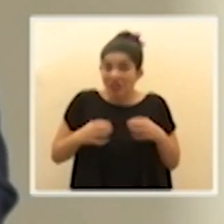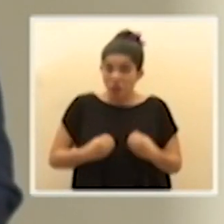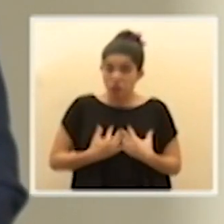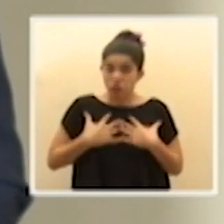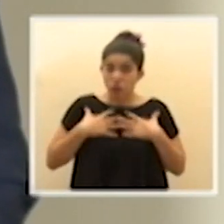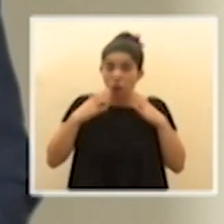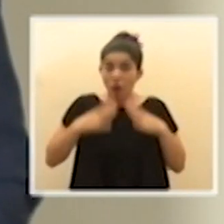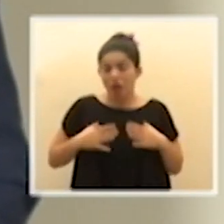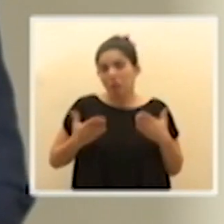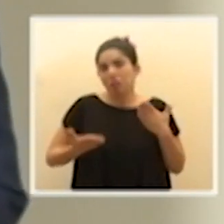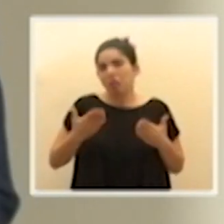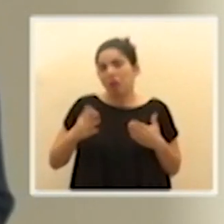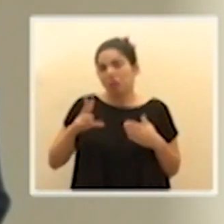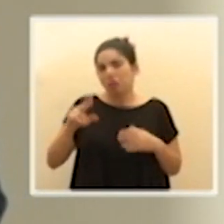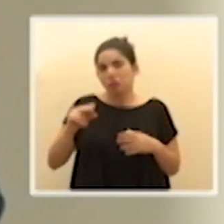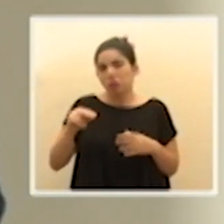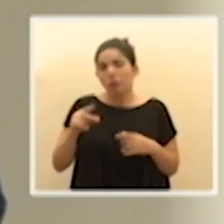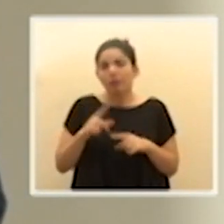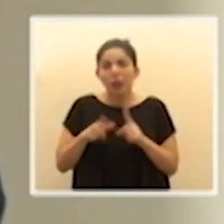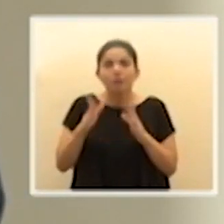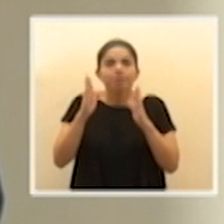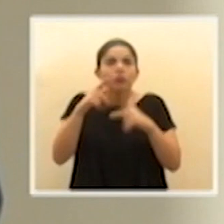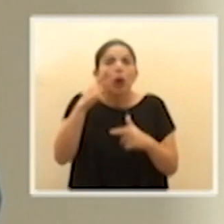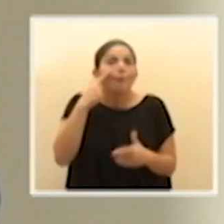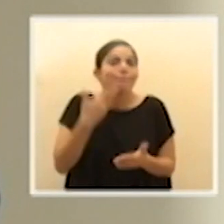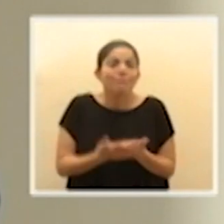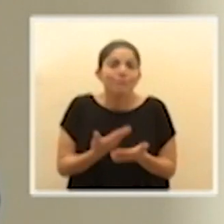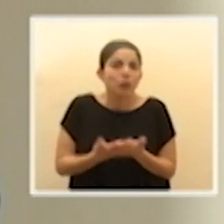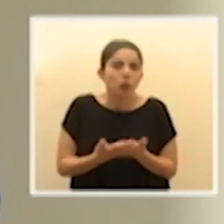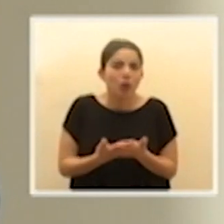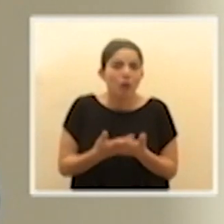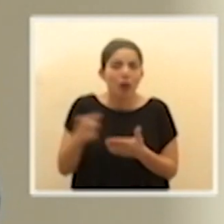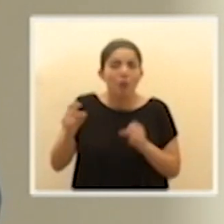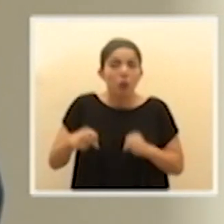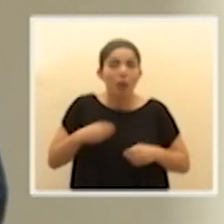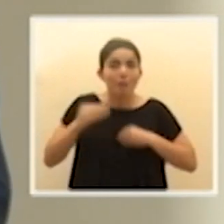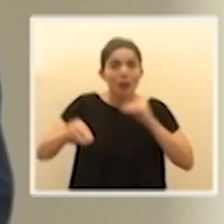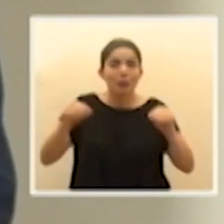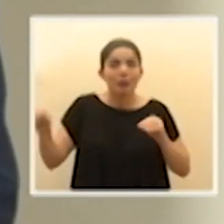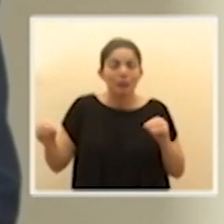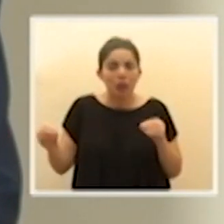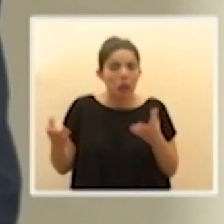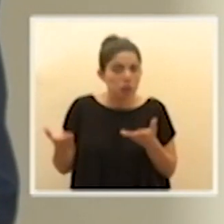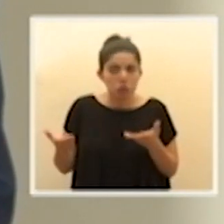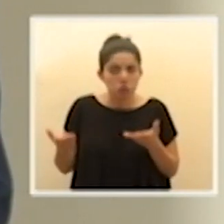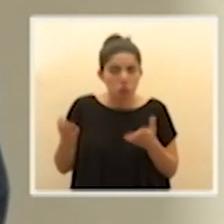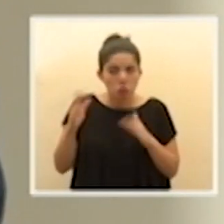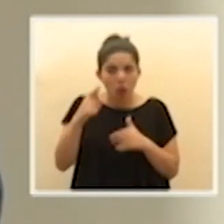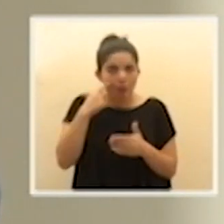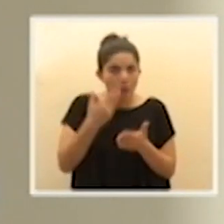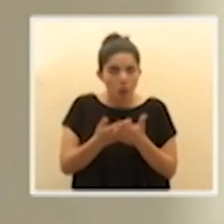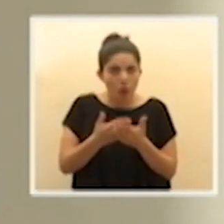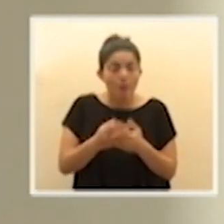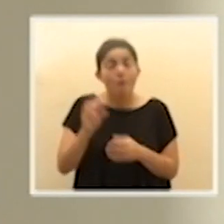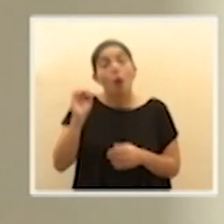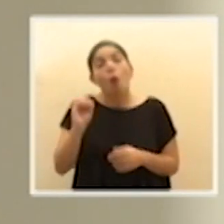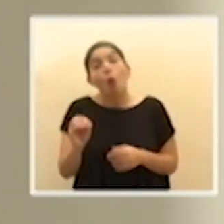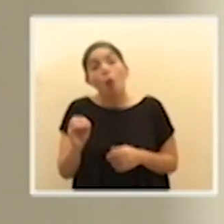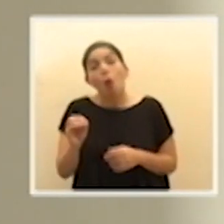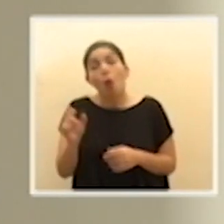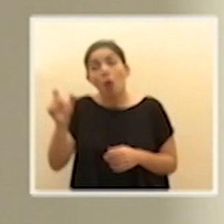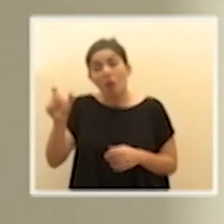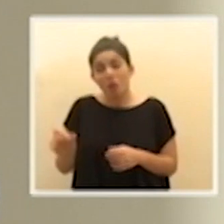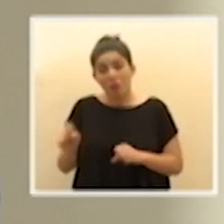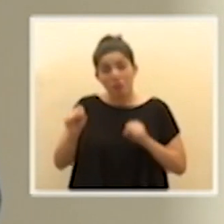su cuerpo. No hay evidencia de que sean contagiosos o de que